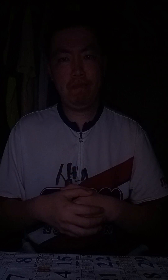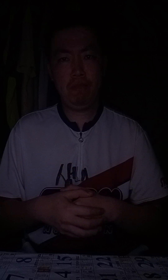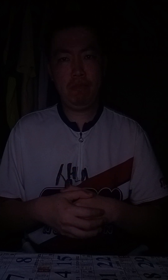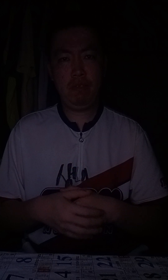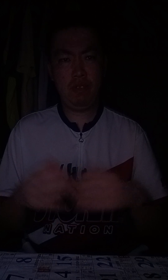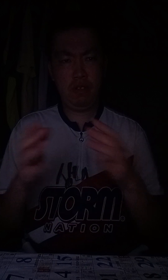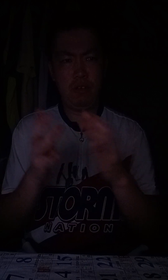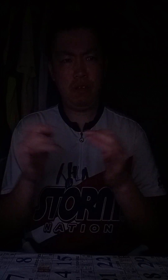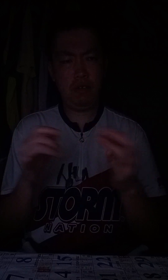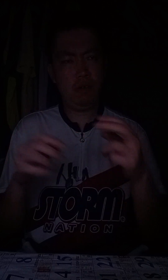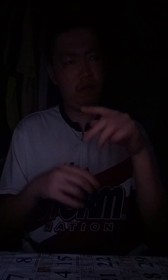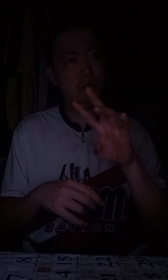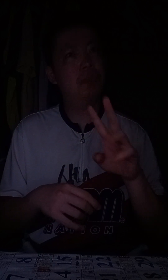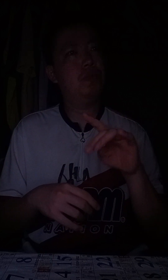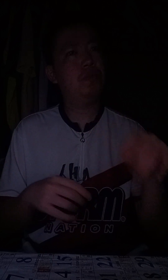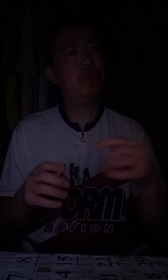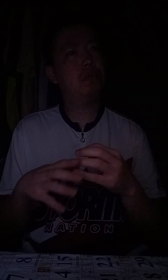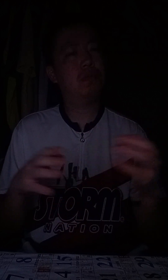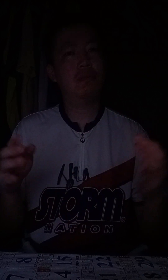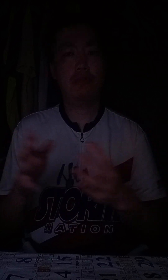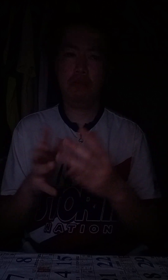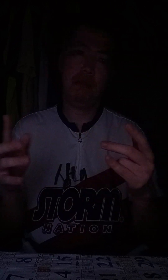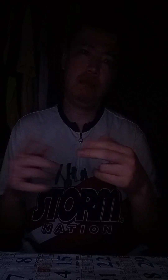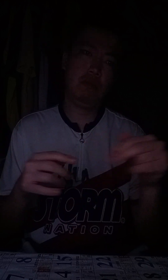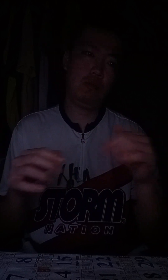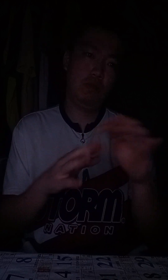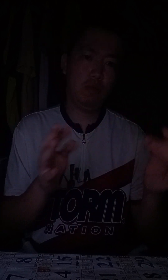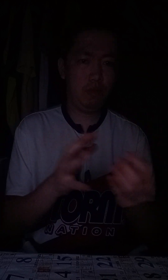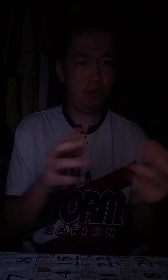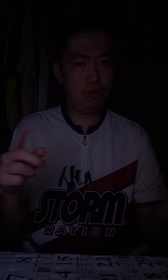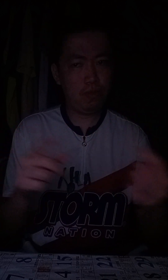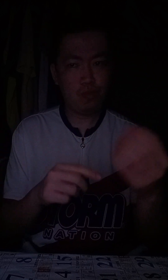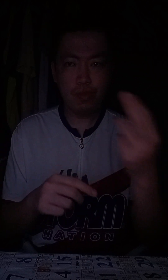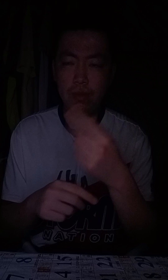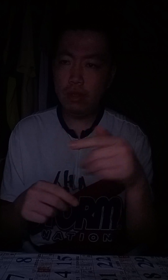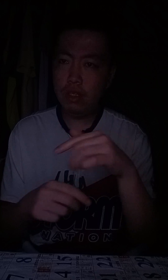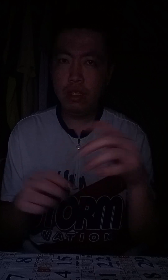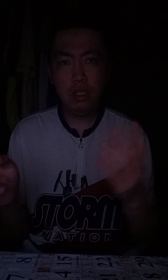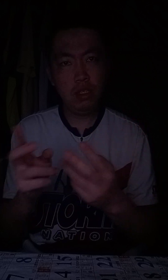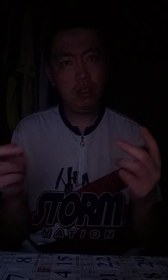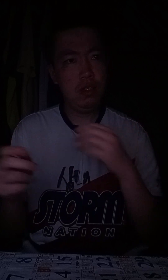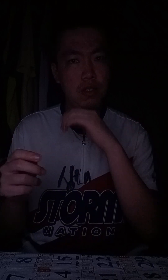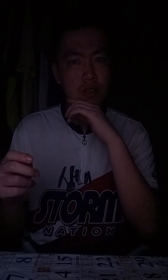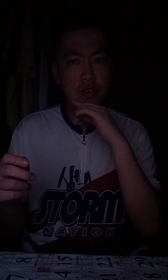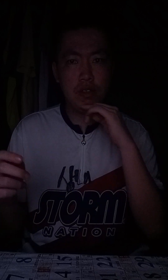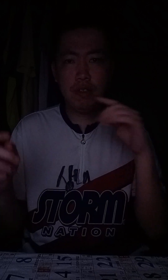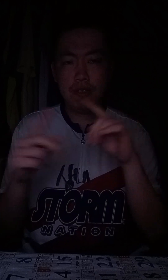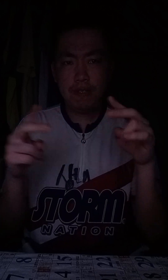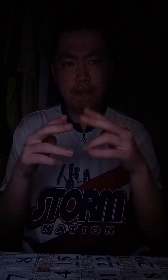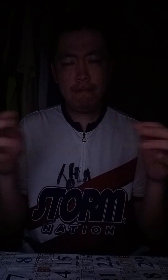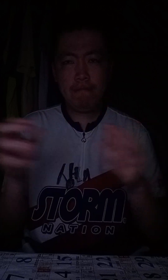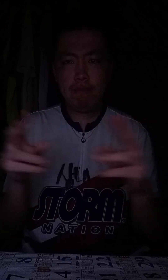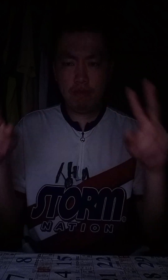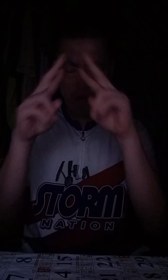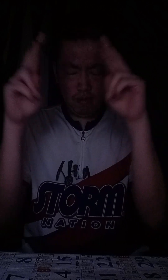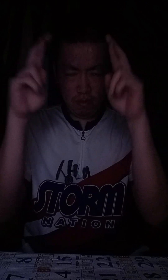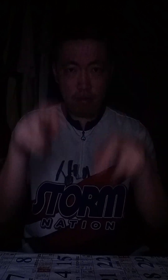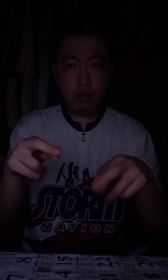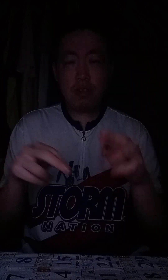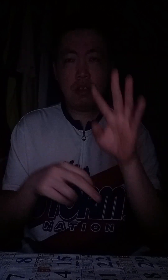어젯밤 8시 40분쯤 인천 서구 마전동과 당하동 일대 아파트와 상가 등 900여 세대의 전기가 끊겼다가 3시간